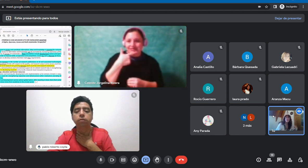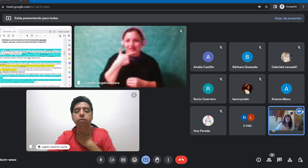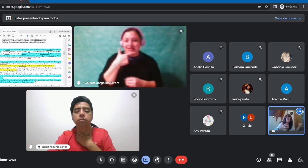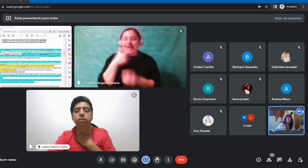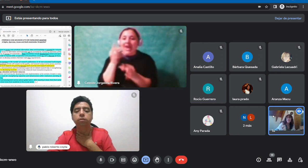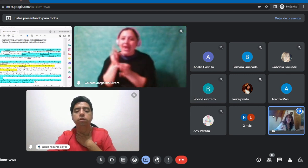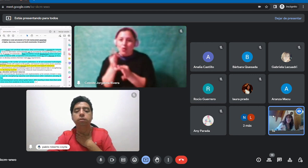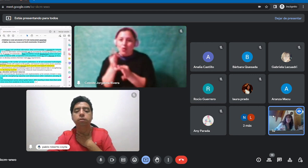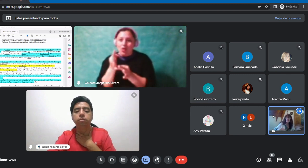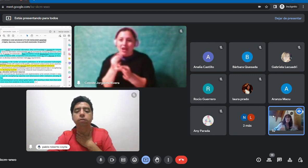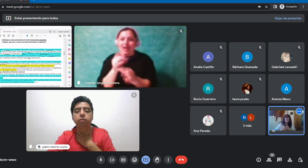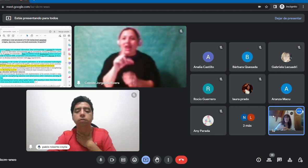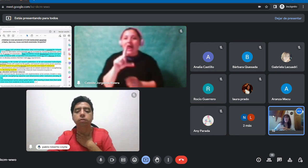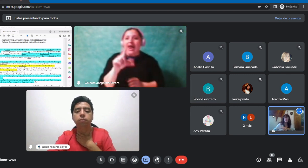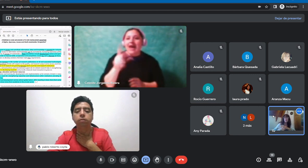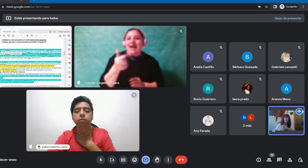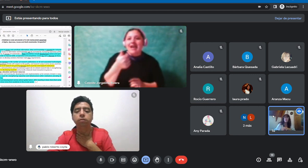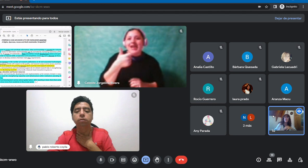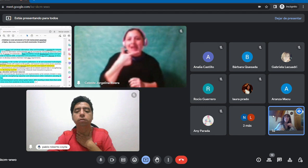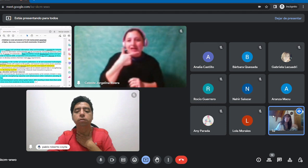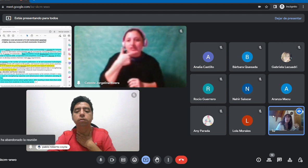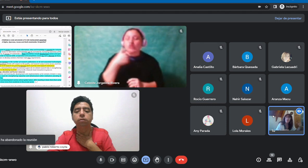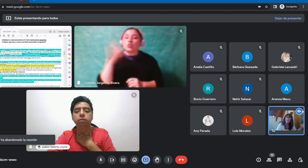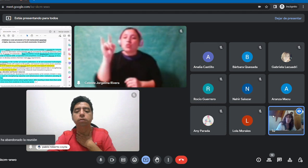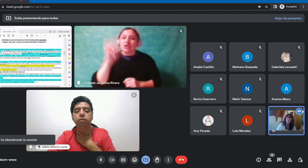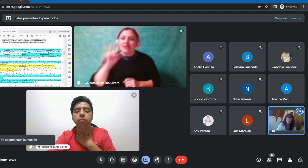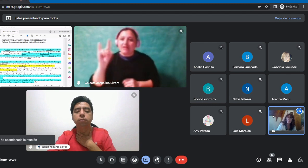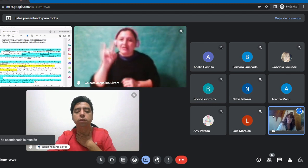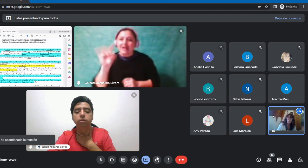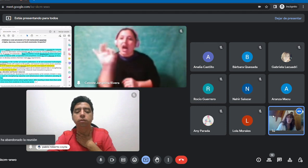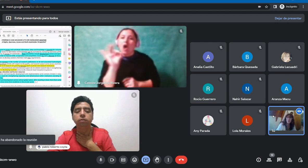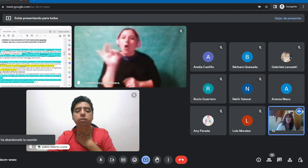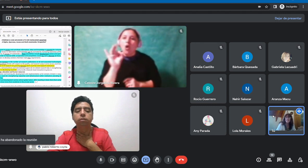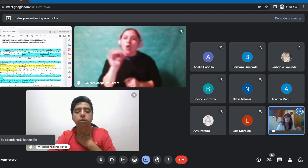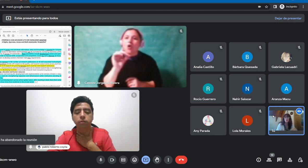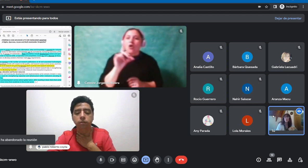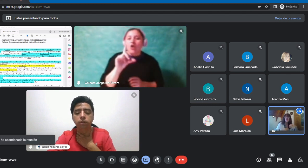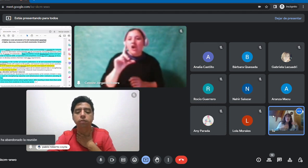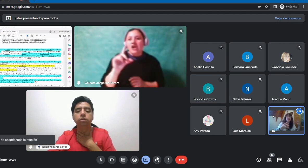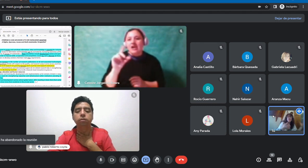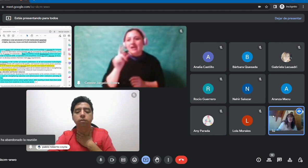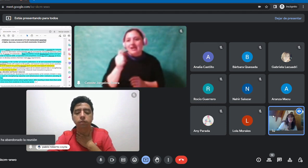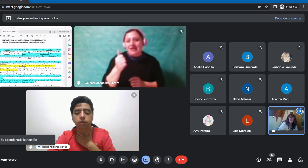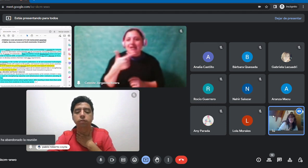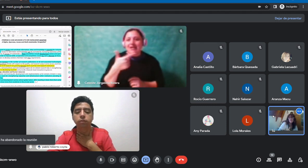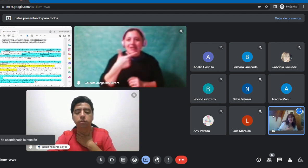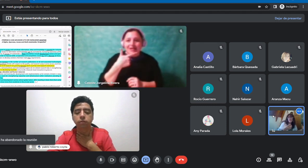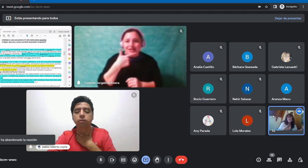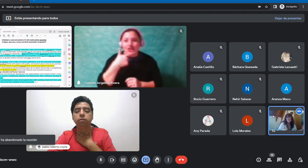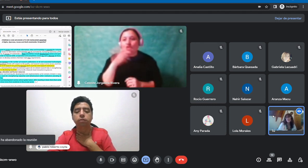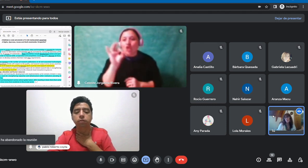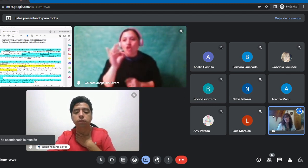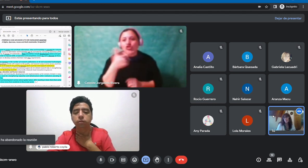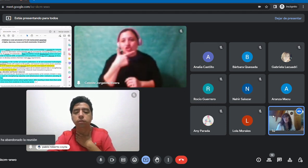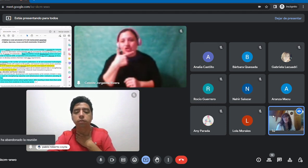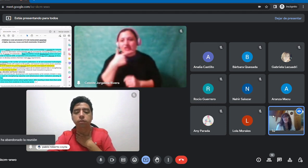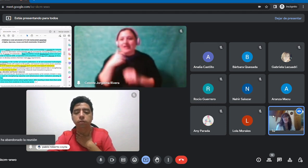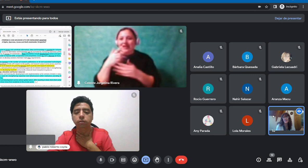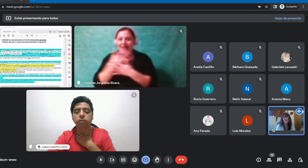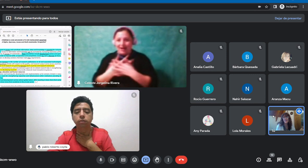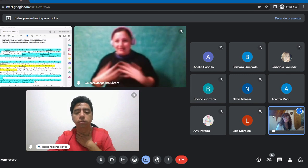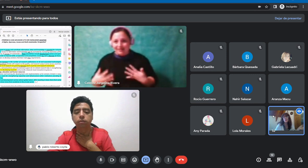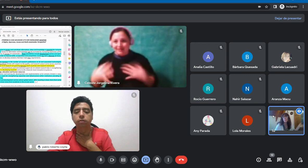jardines de infantes, y después seguimos hablando de esas instituciones y decimos ellas, esas instituciones,